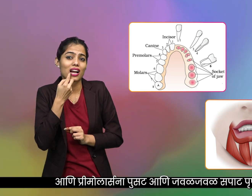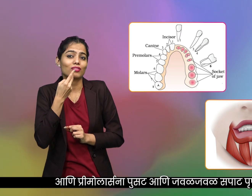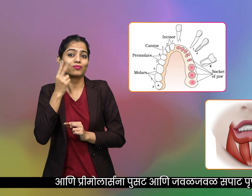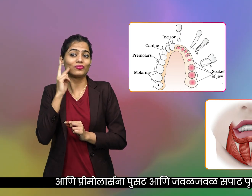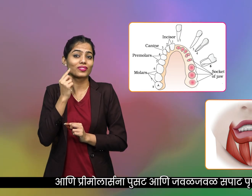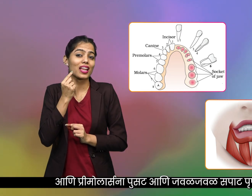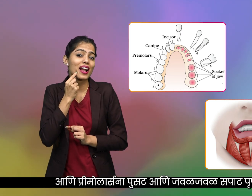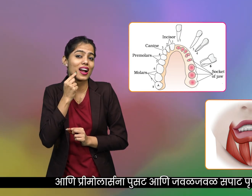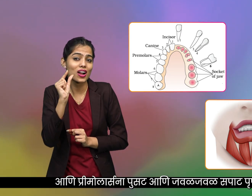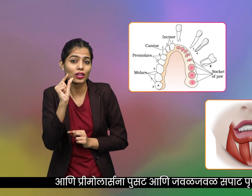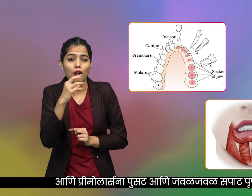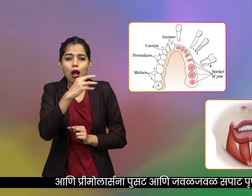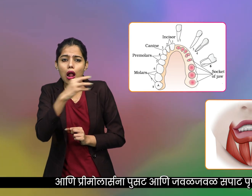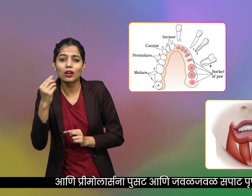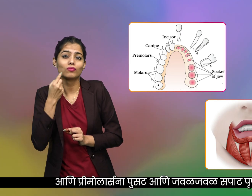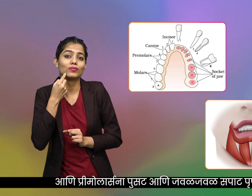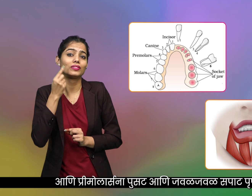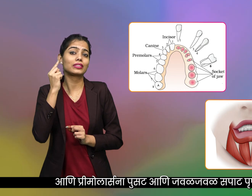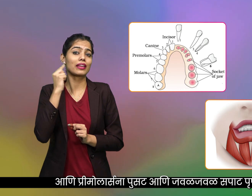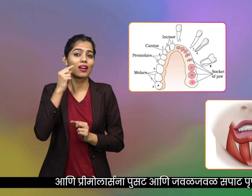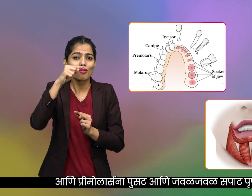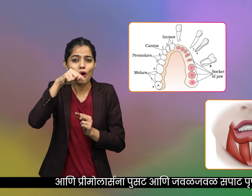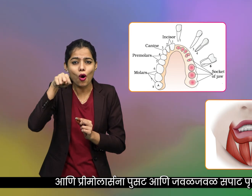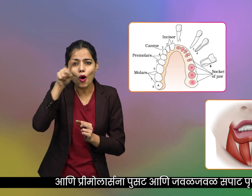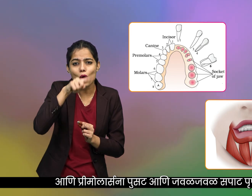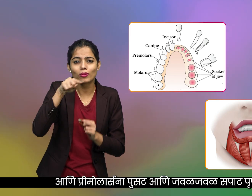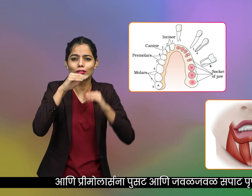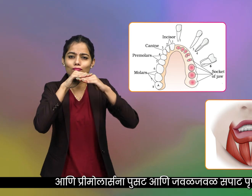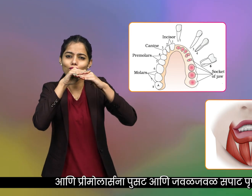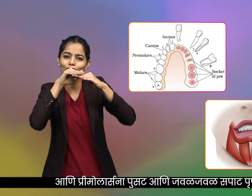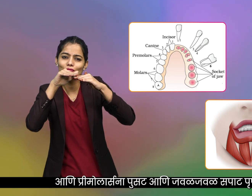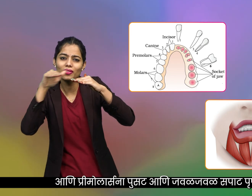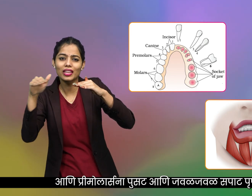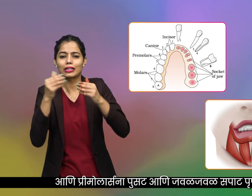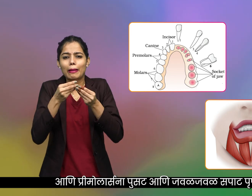प्रीमोलर्सना पुसट आणि जवळजवळ सपाट पृष्ठभाग असतात.